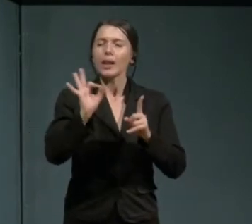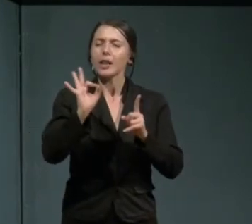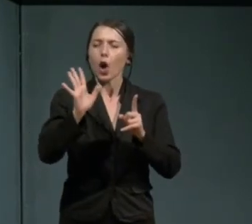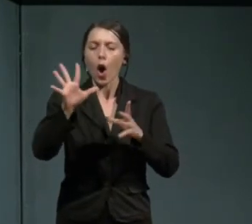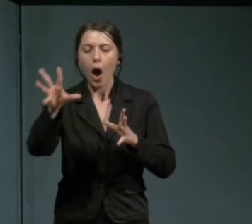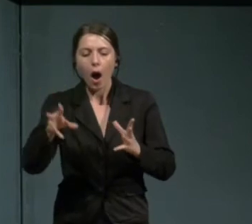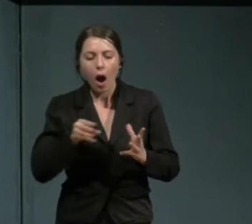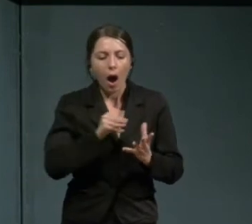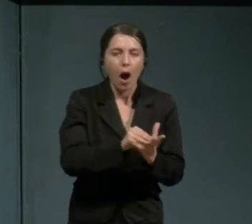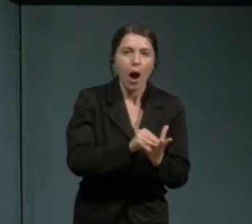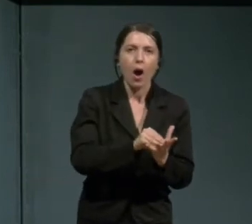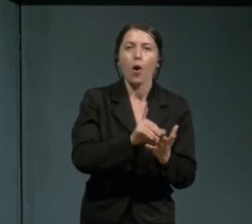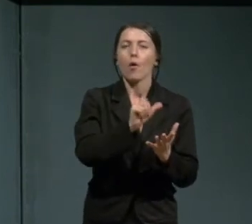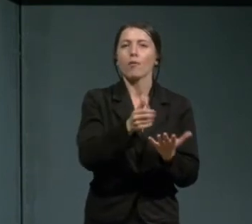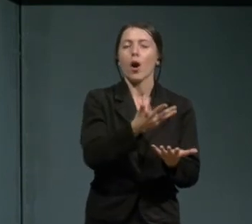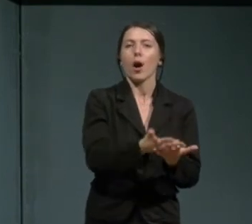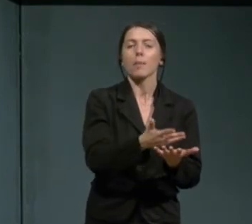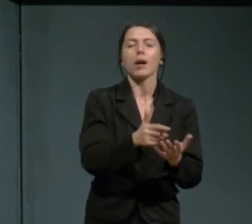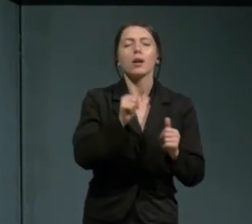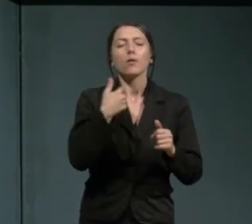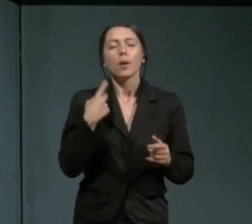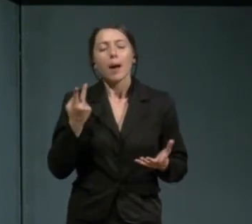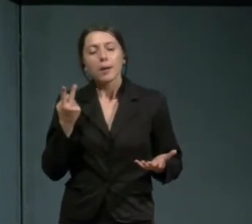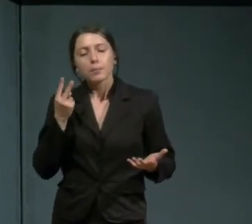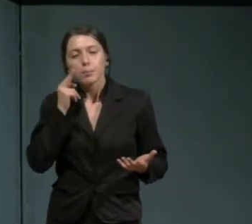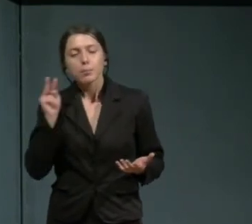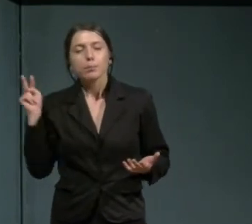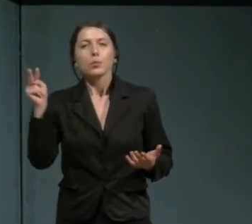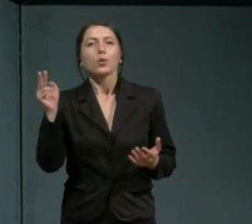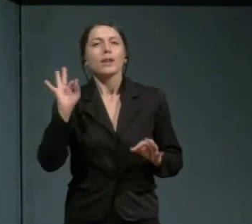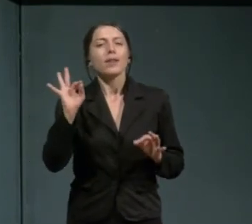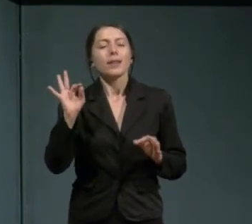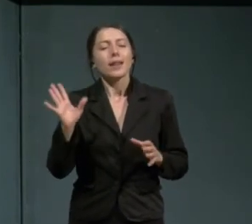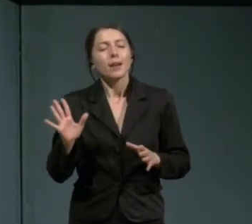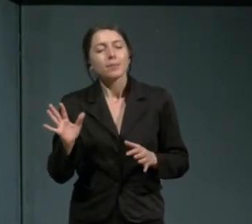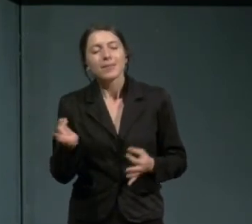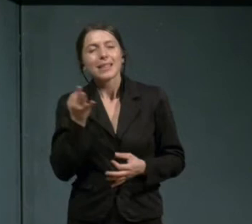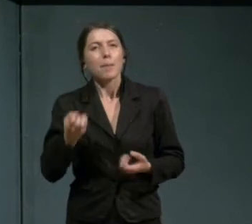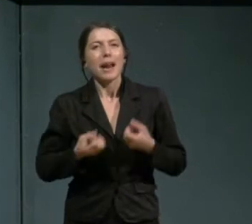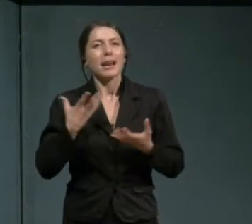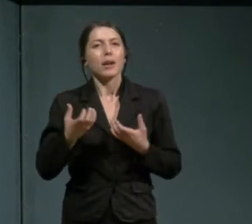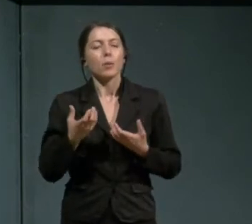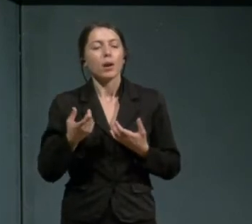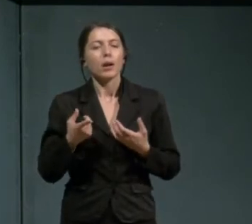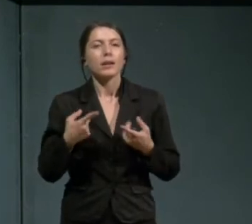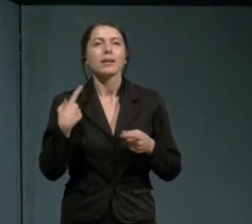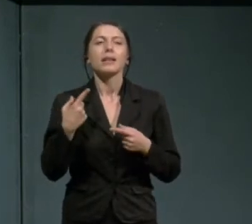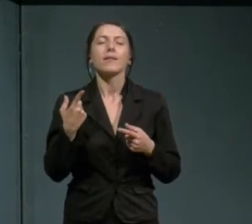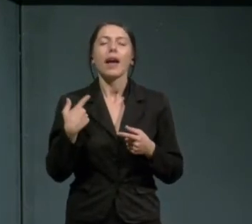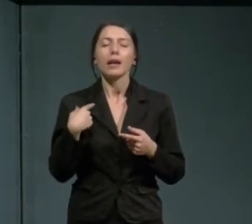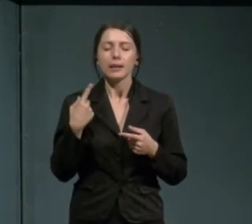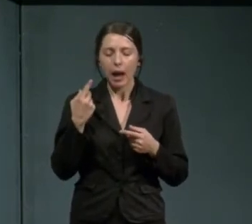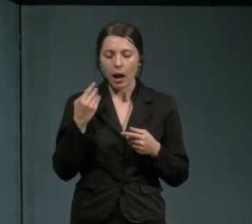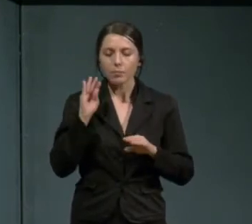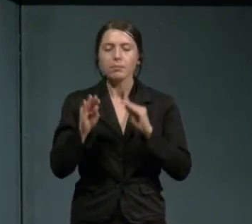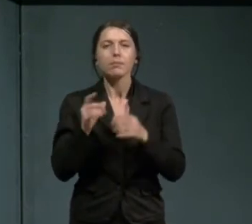cioè situ armi all'interno del linguaggio e interrogare un synth arma che è lampedusa